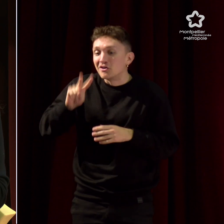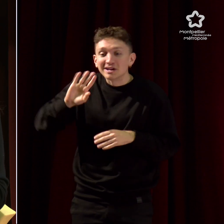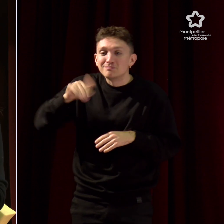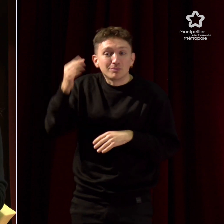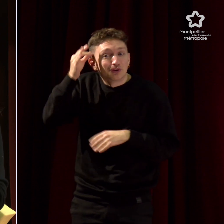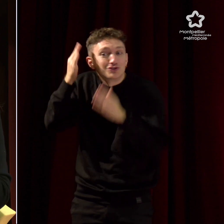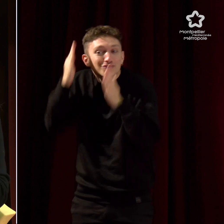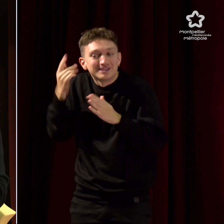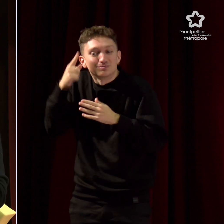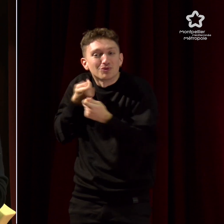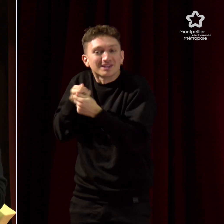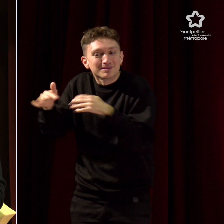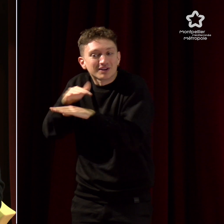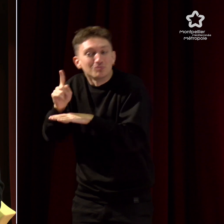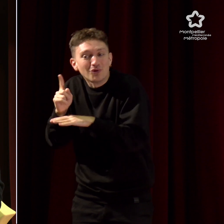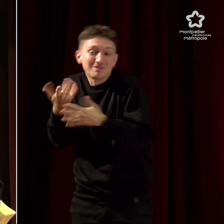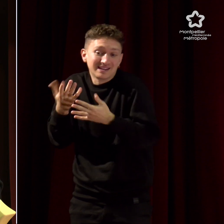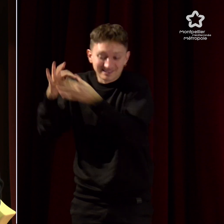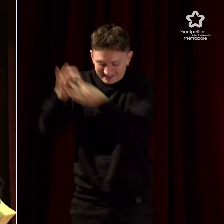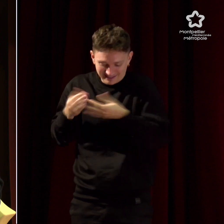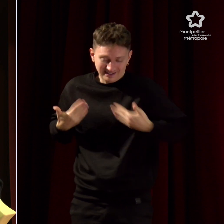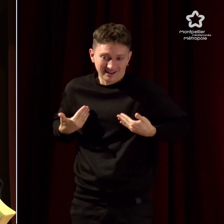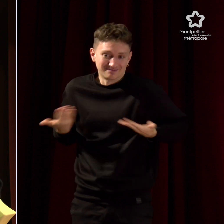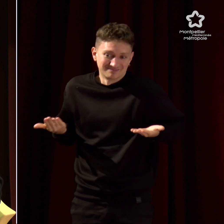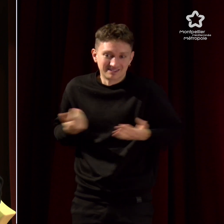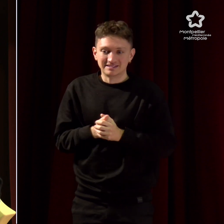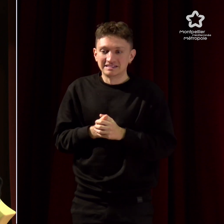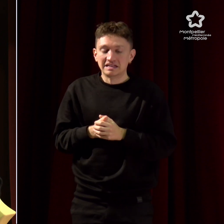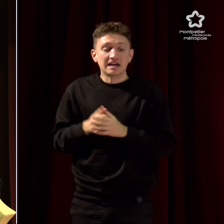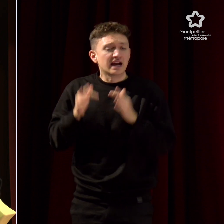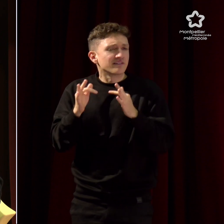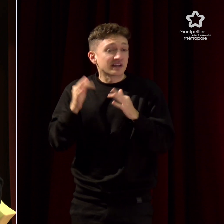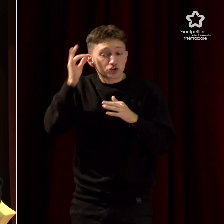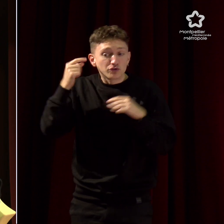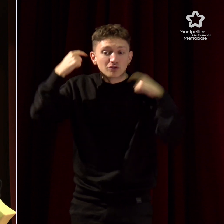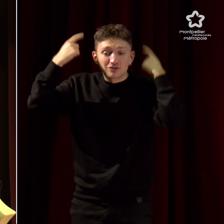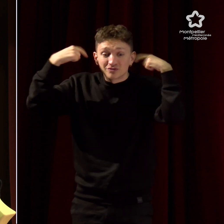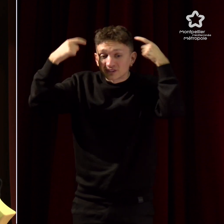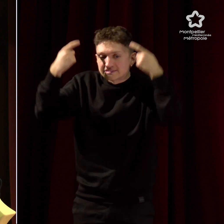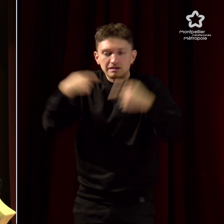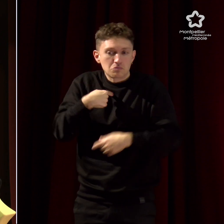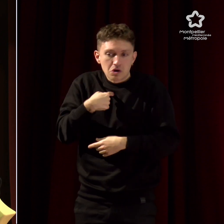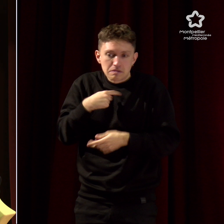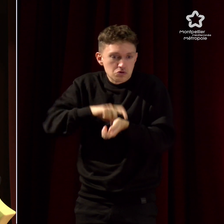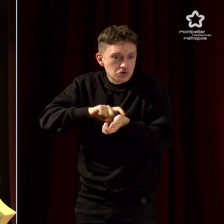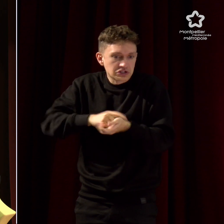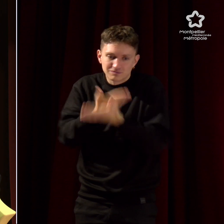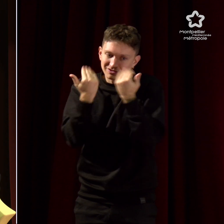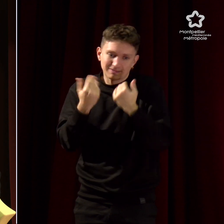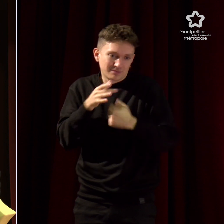les cheveux frisés, je ne connais pas du tout les déterminismes génétiques. Donc je ne sais pas comment ça